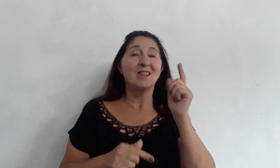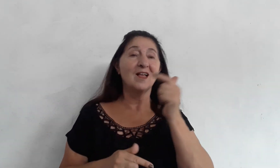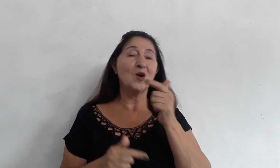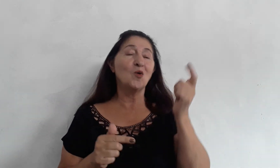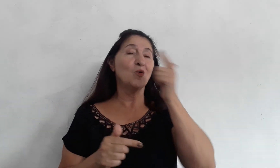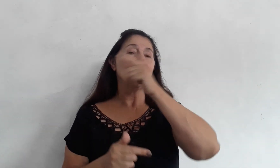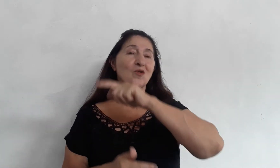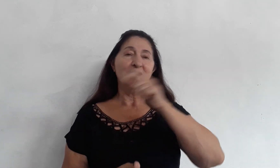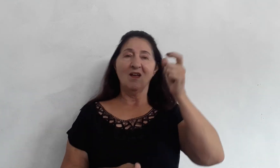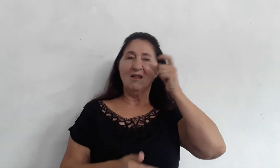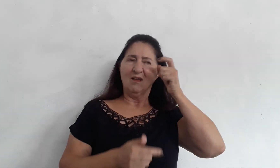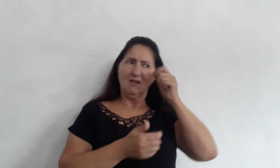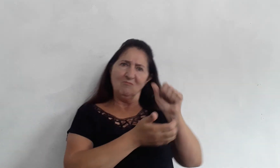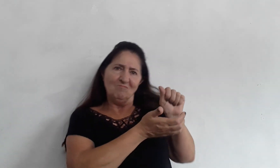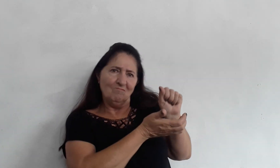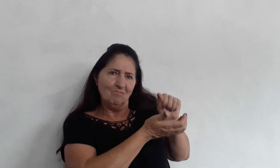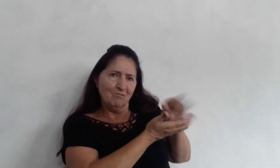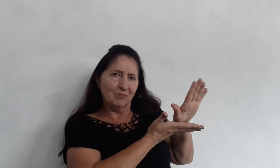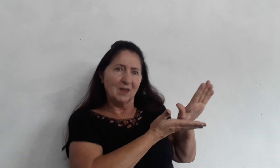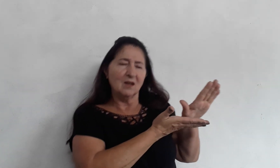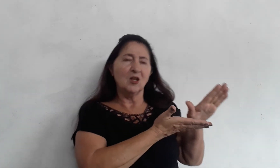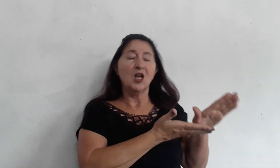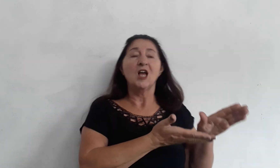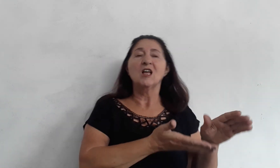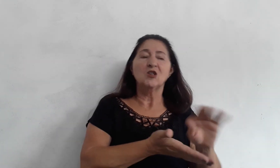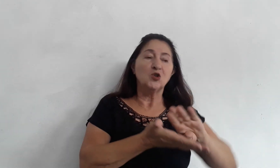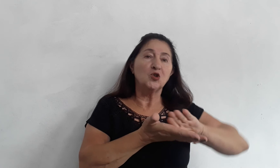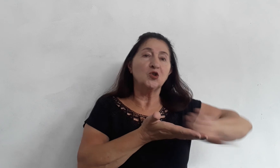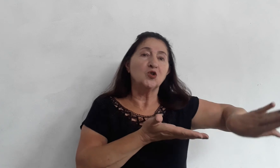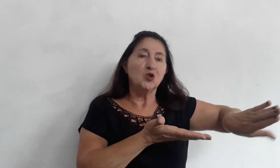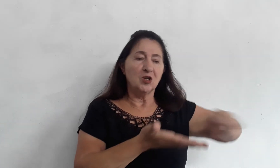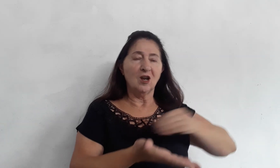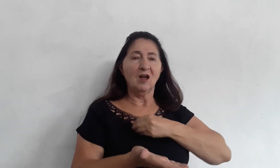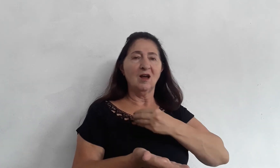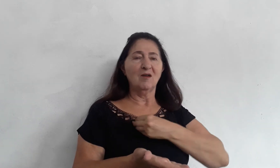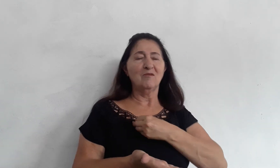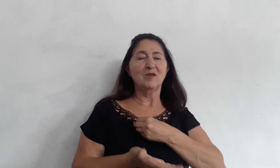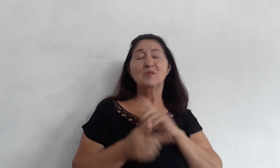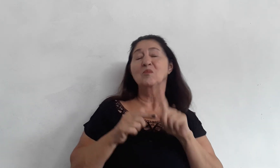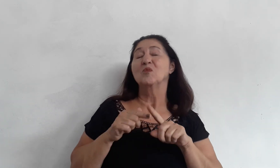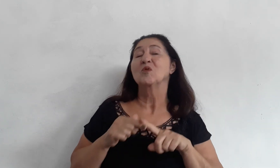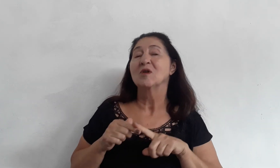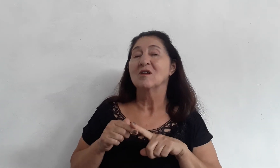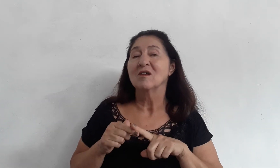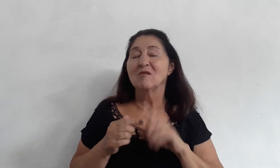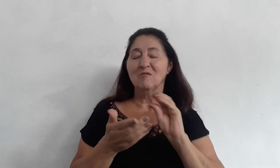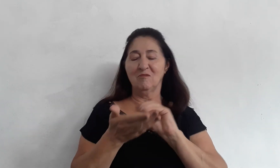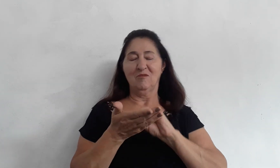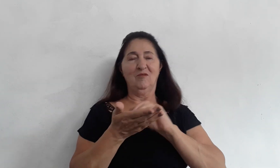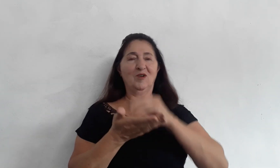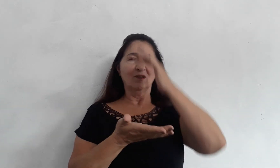demônios que tiram a vida. Porque nos falta fé, porque nos falta